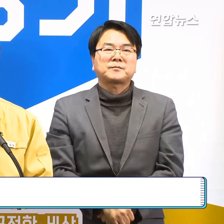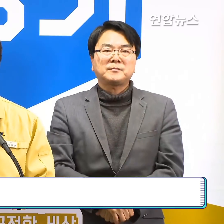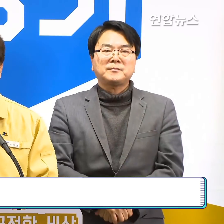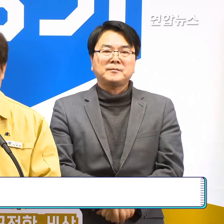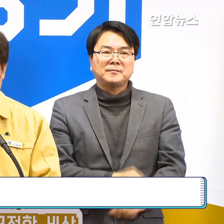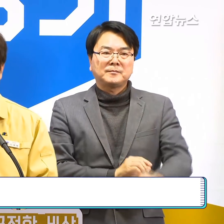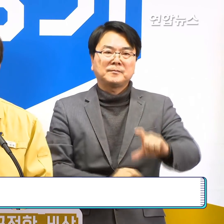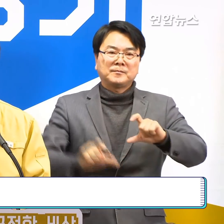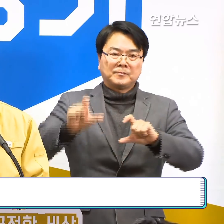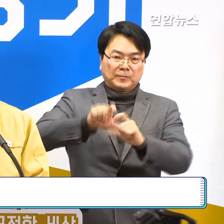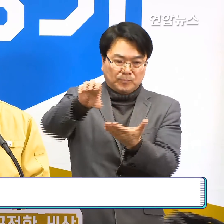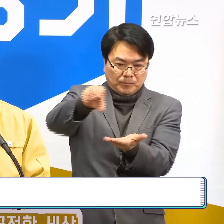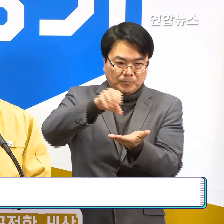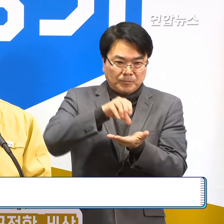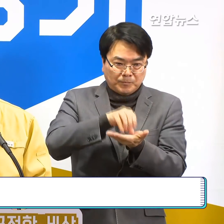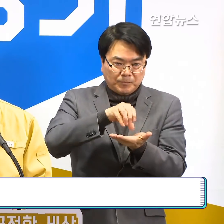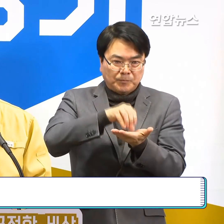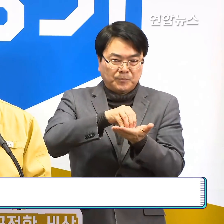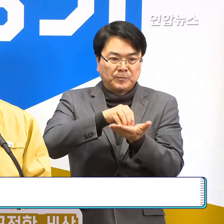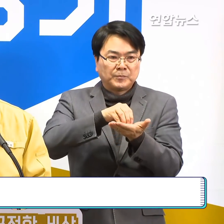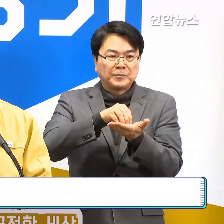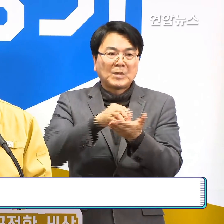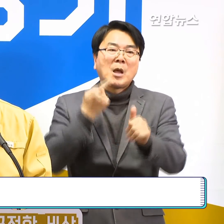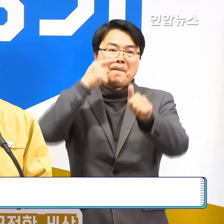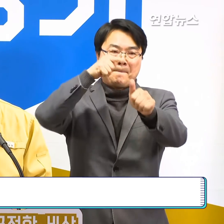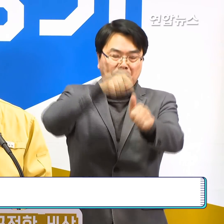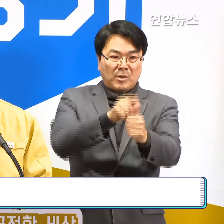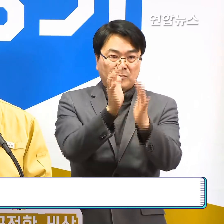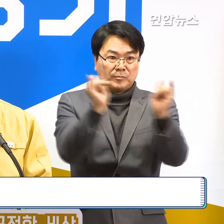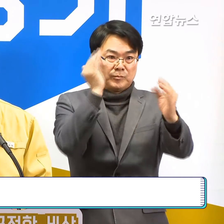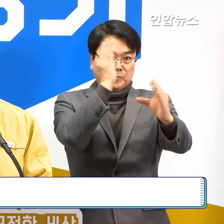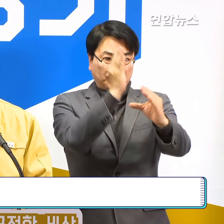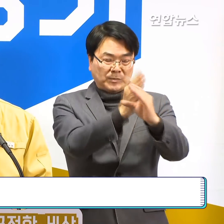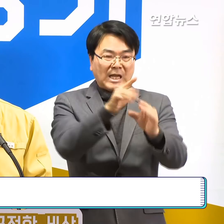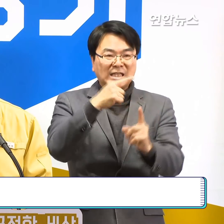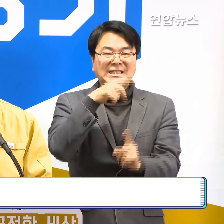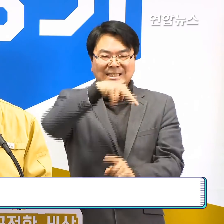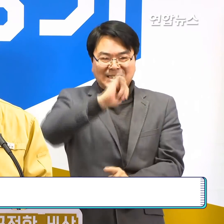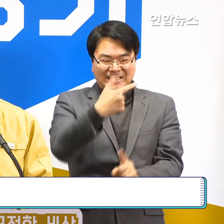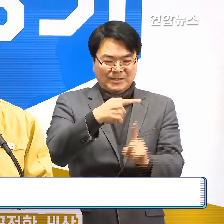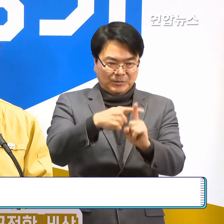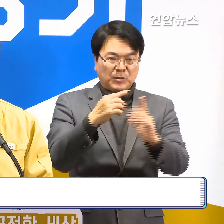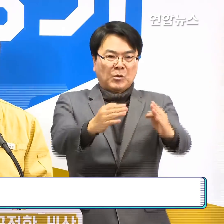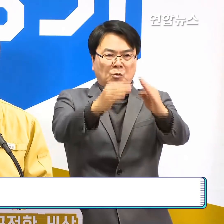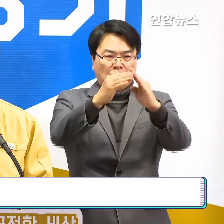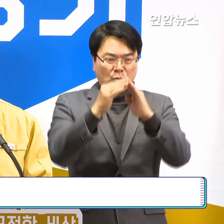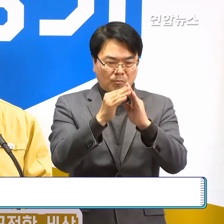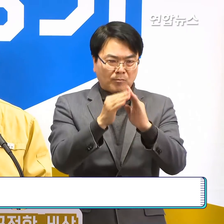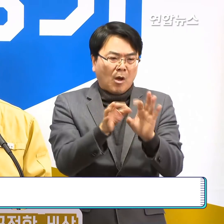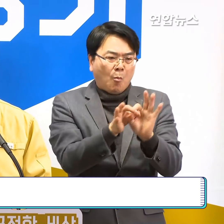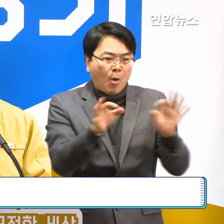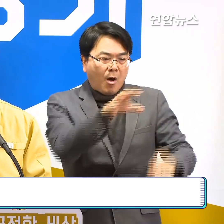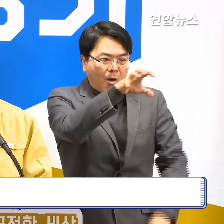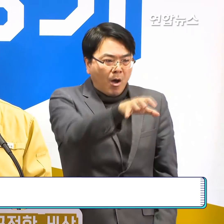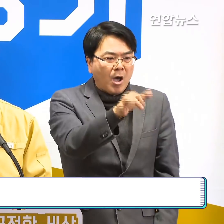참고로 폐쇄 명령 대상 중에는 신천지 교회와 무관한 곳이 있을 수